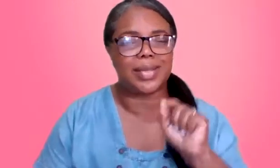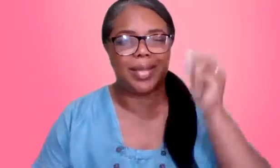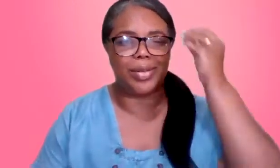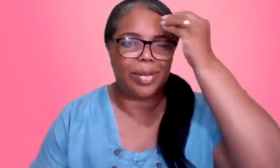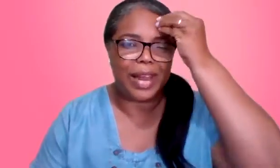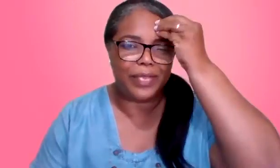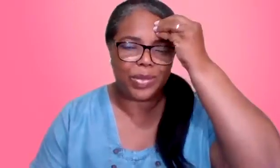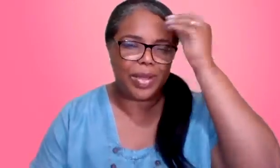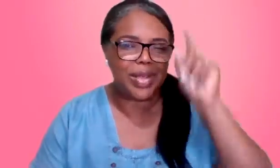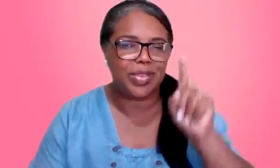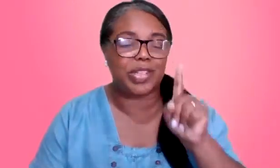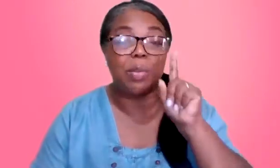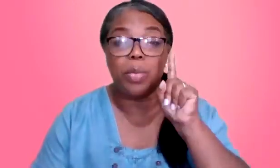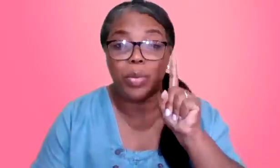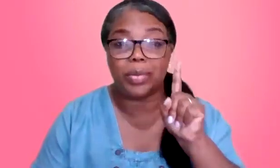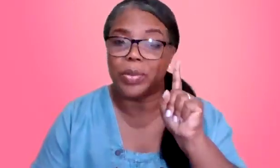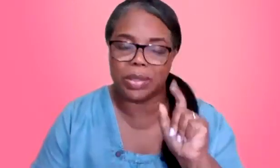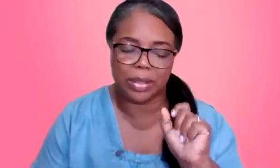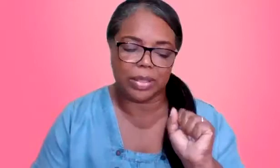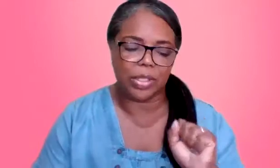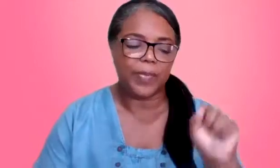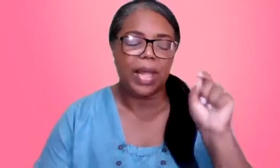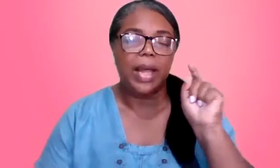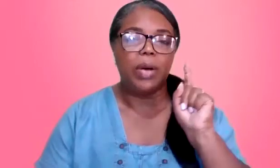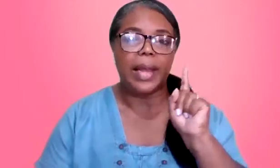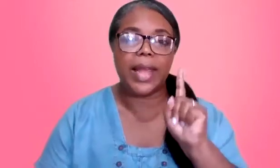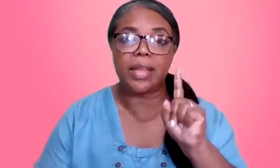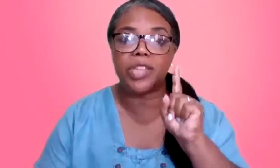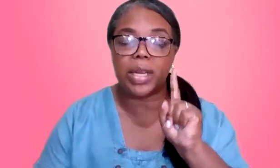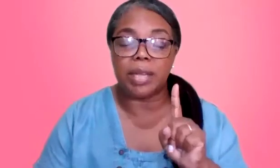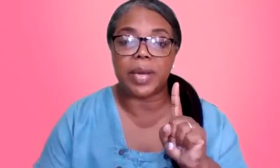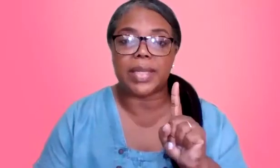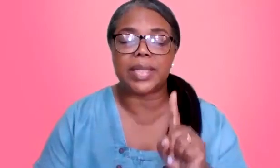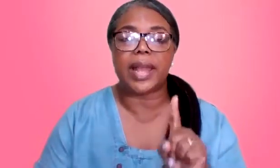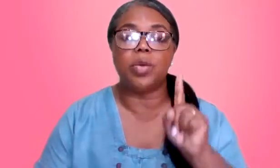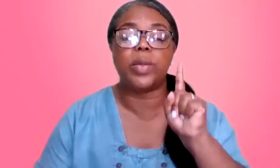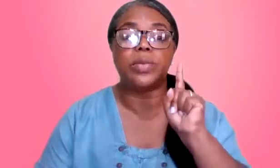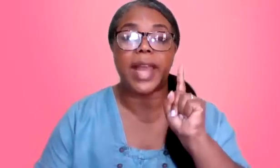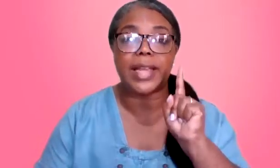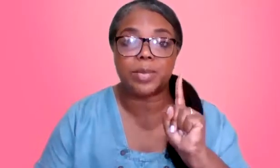10.436. Ó, grava isso daí, gente, é muito importante. A Lei de Libras é número